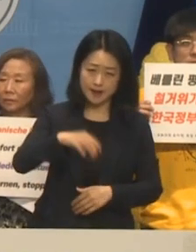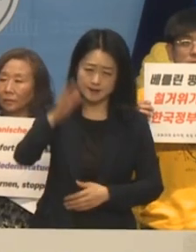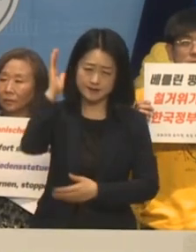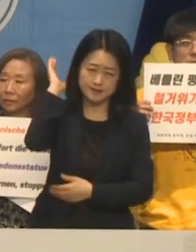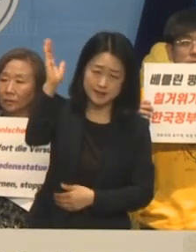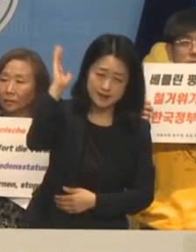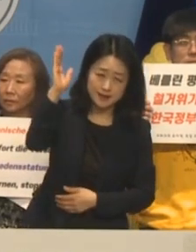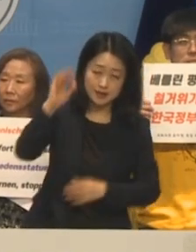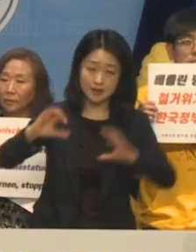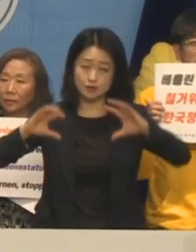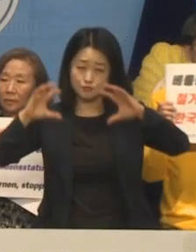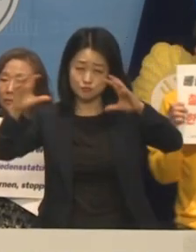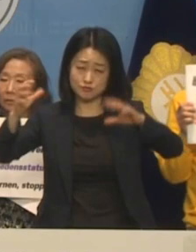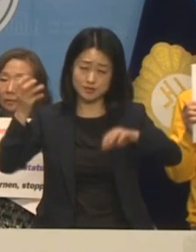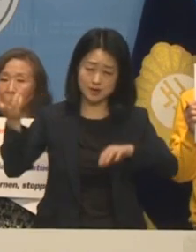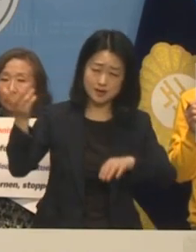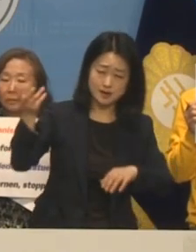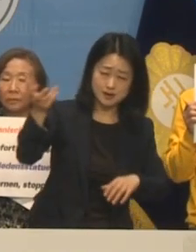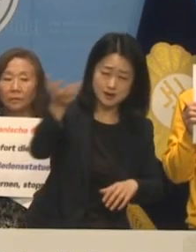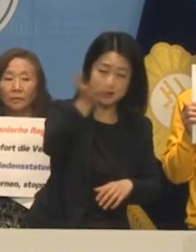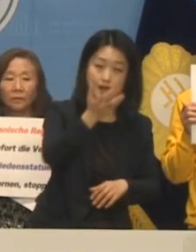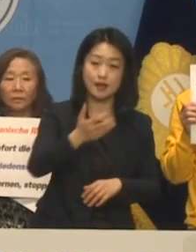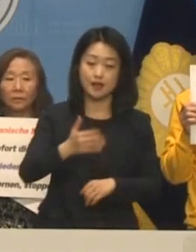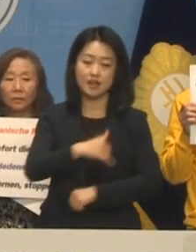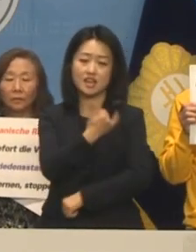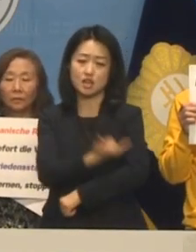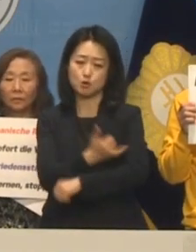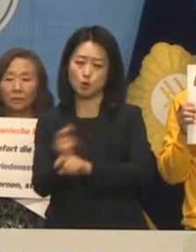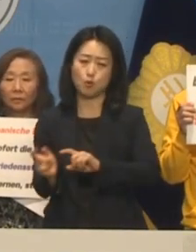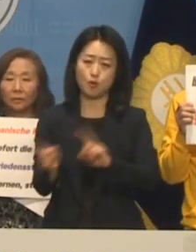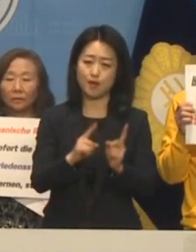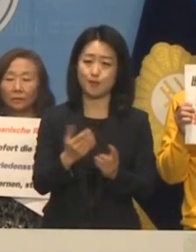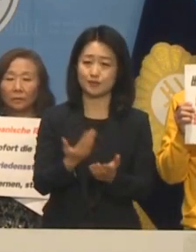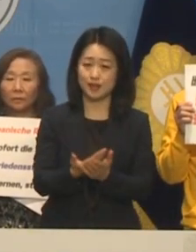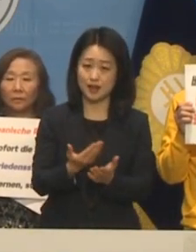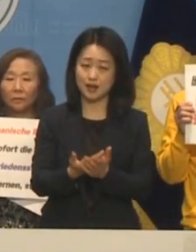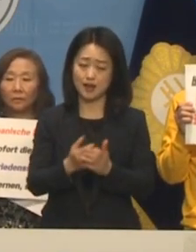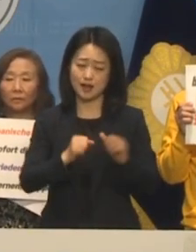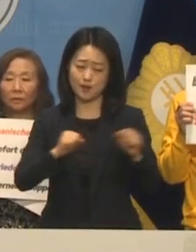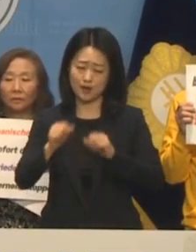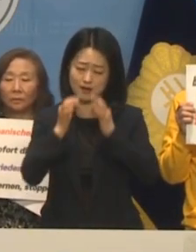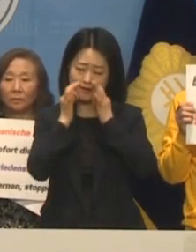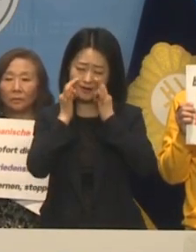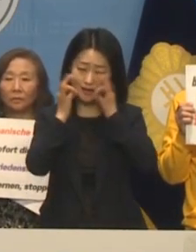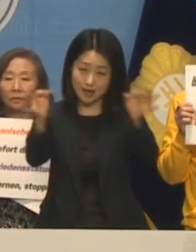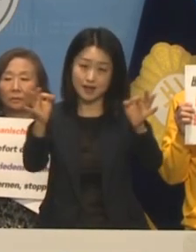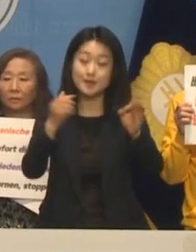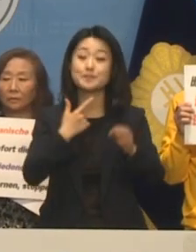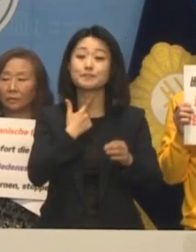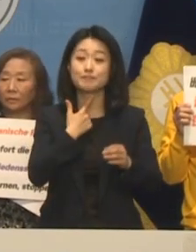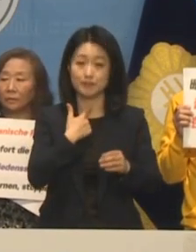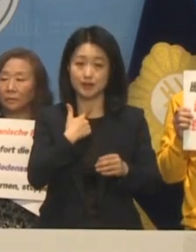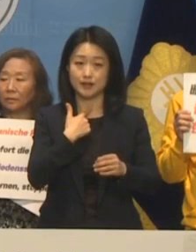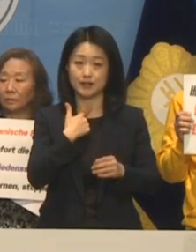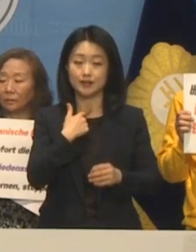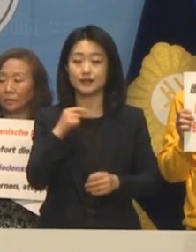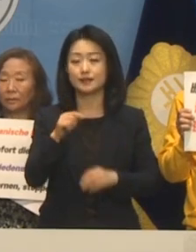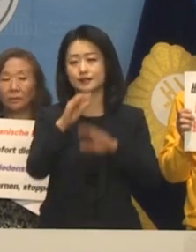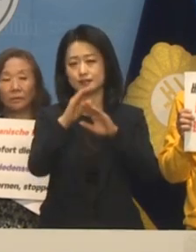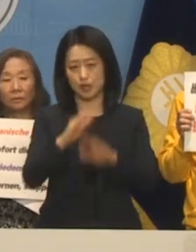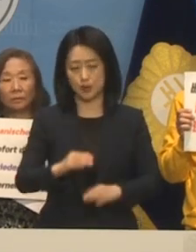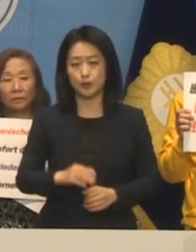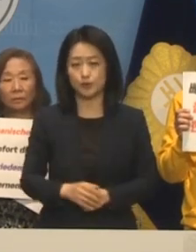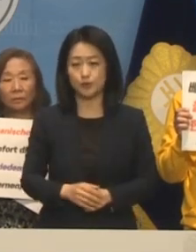국제사회를 돌면서 우리의 인권을 회복시켜달라라고 외쳐왔던 그 목소리,